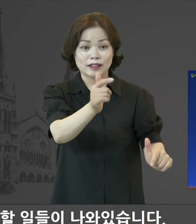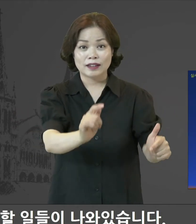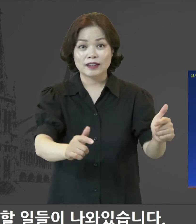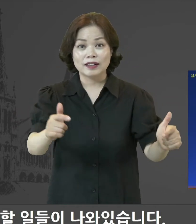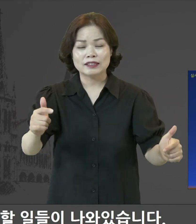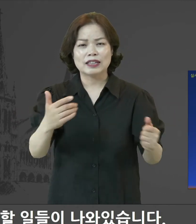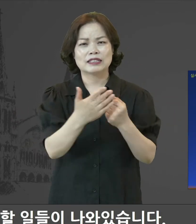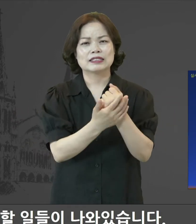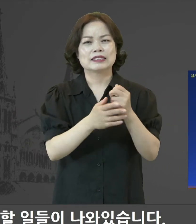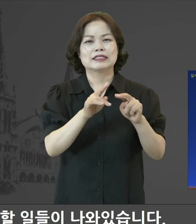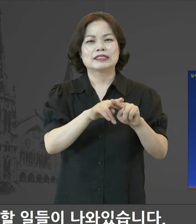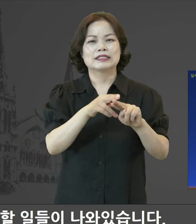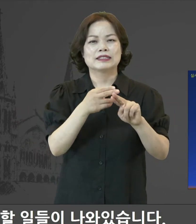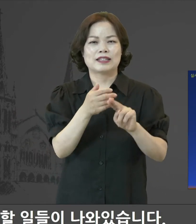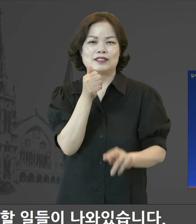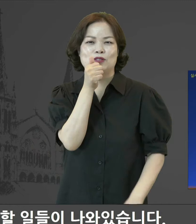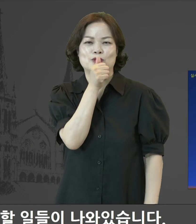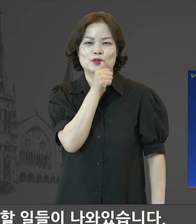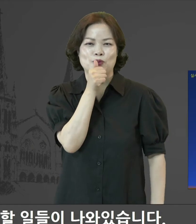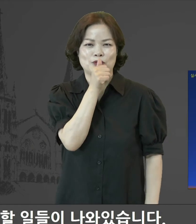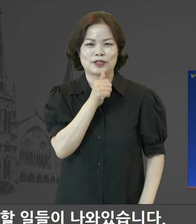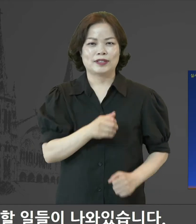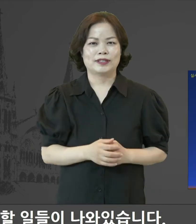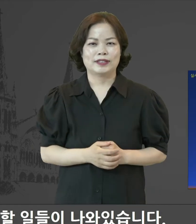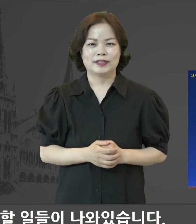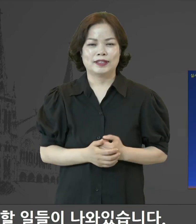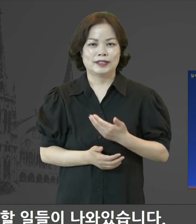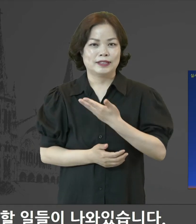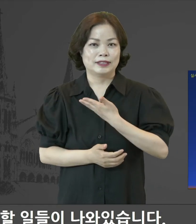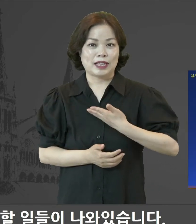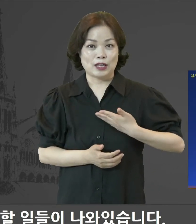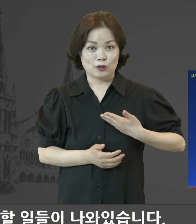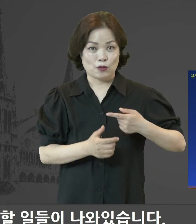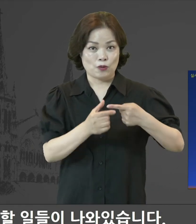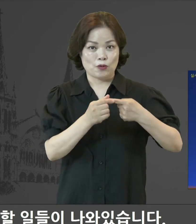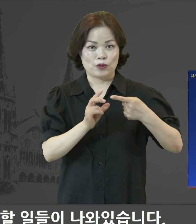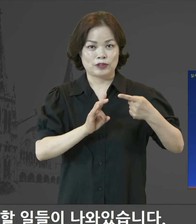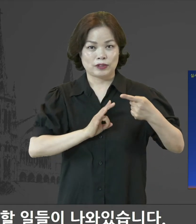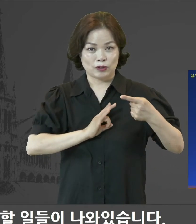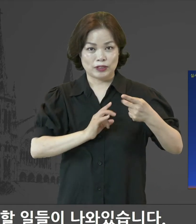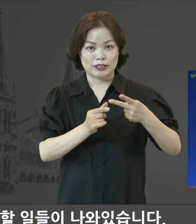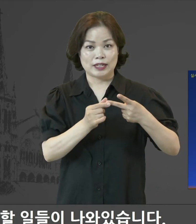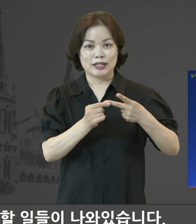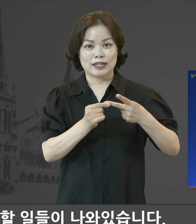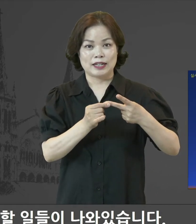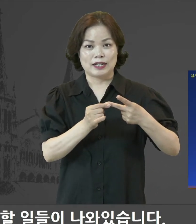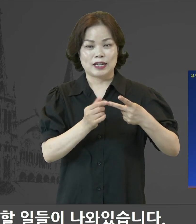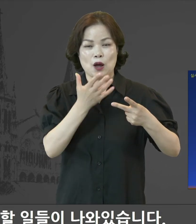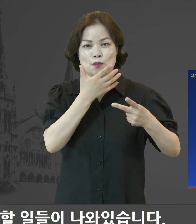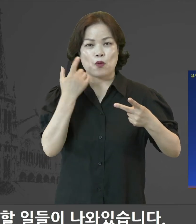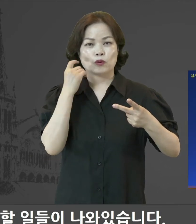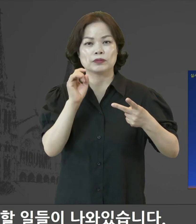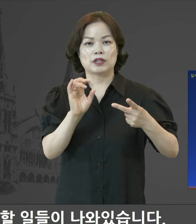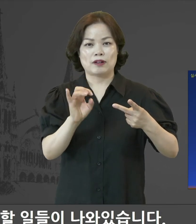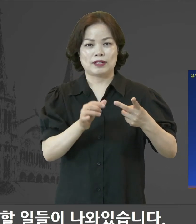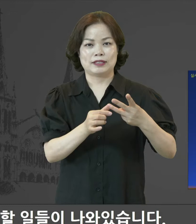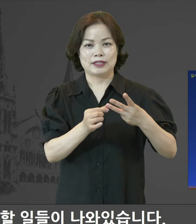다양한 은사들을 소개합니다. 사도, 선지자, 복음 전하는